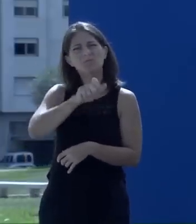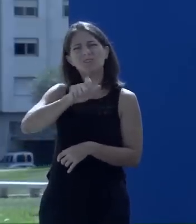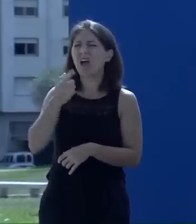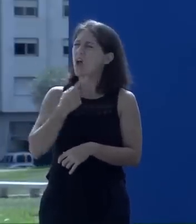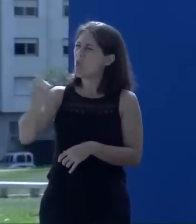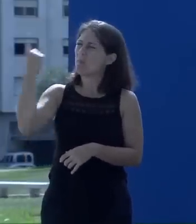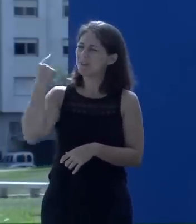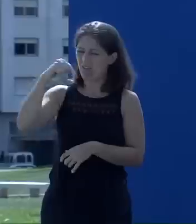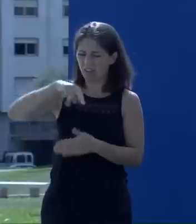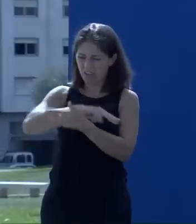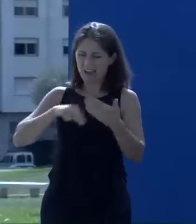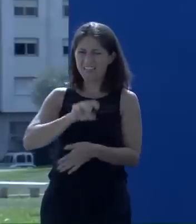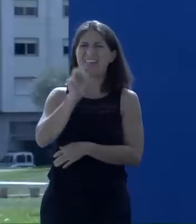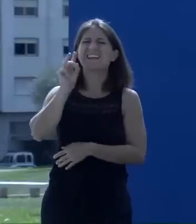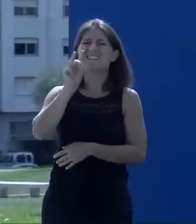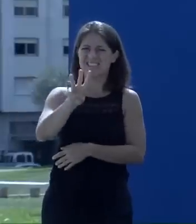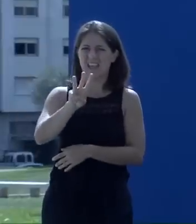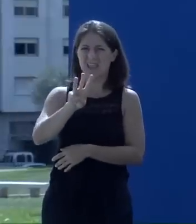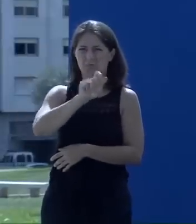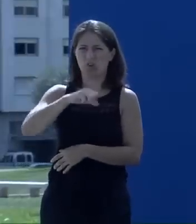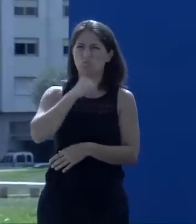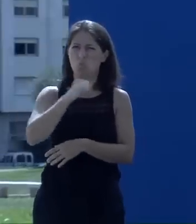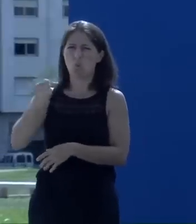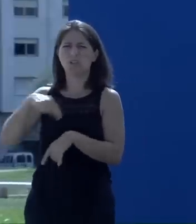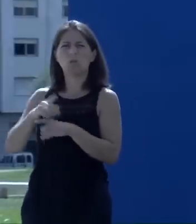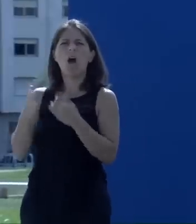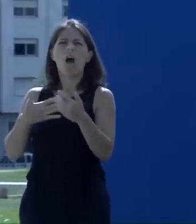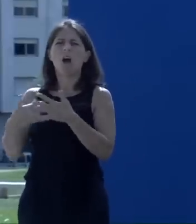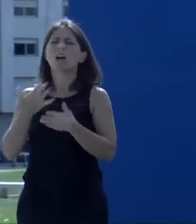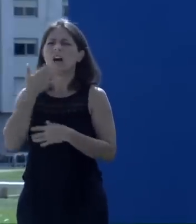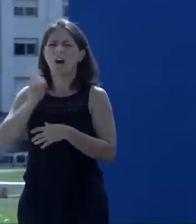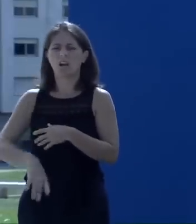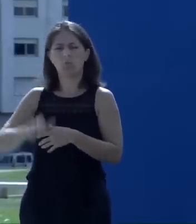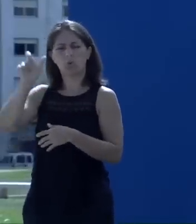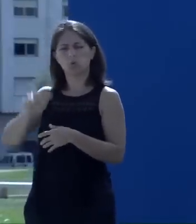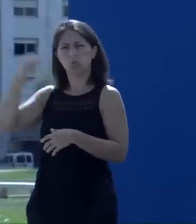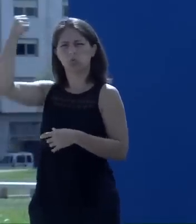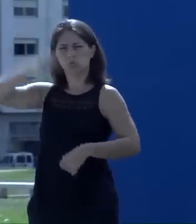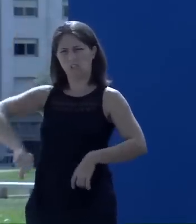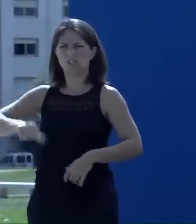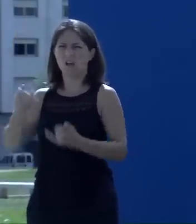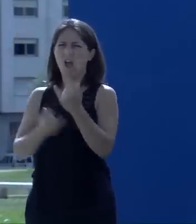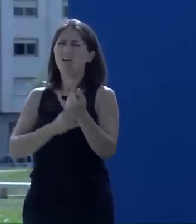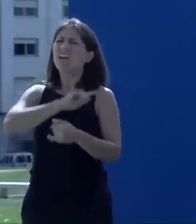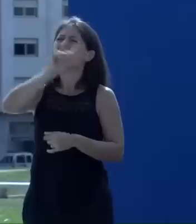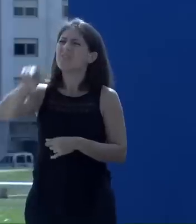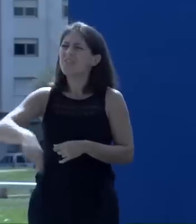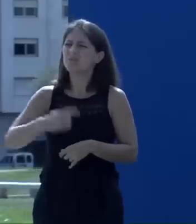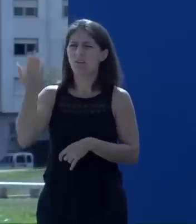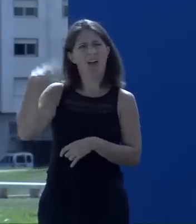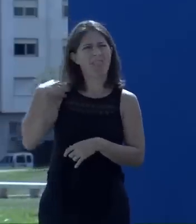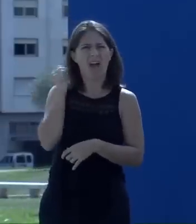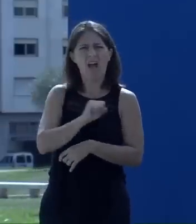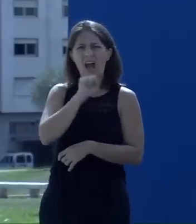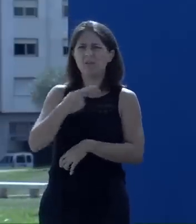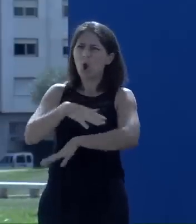ano pasado en Galicia nas mans do patriarcado. Mulleres que, por suposto, pasaron de longo a un goberno que fai anos desconectou da